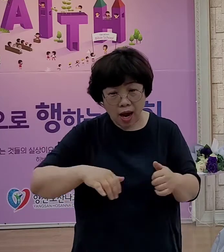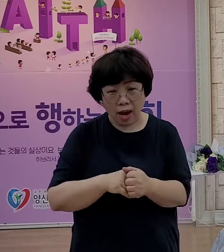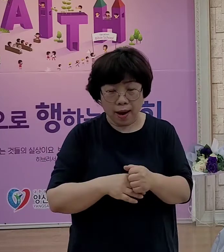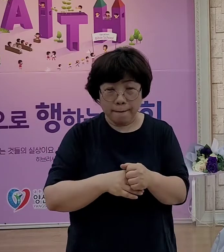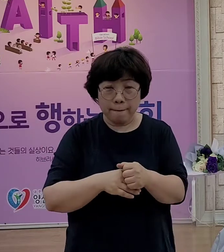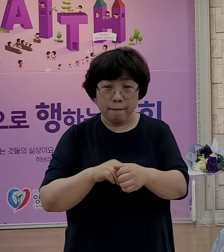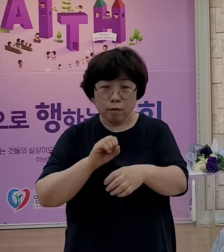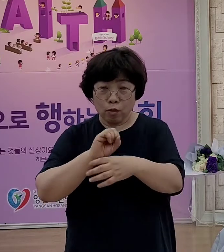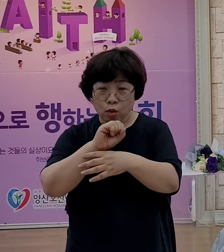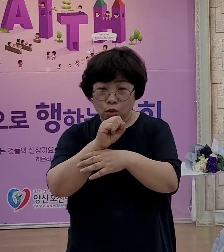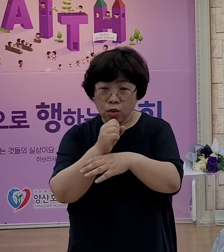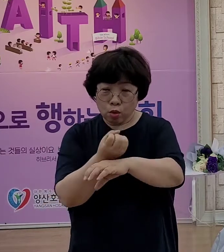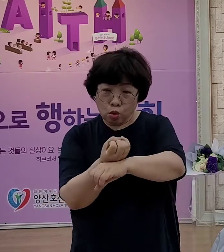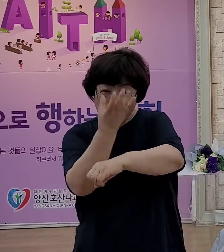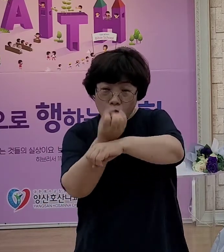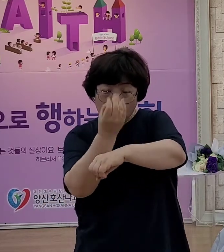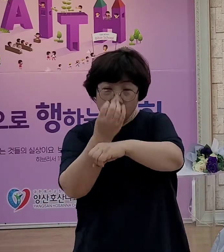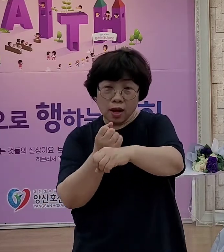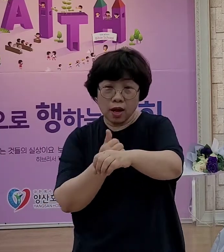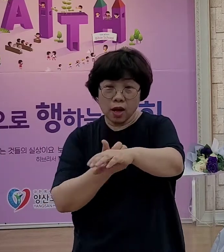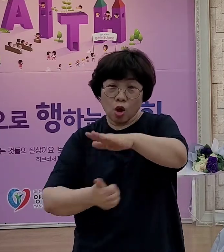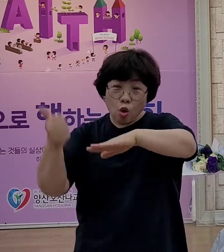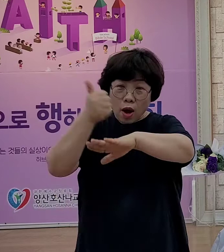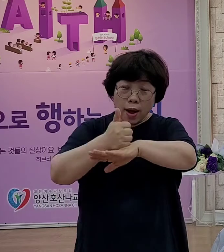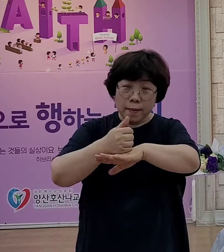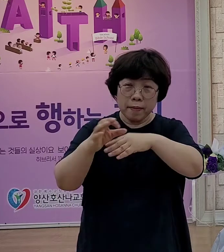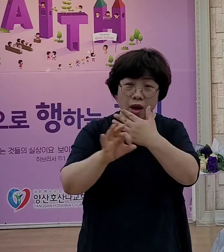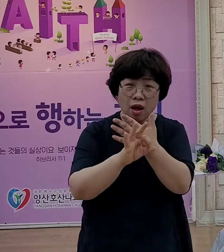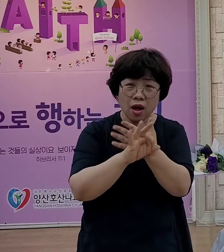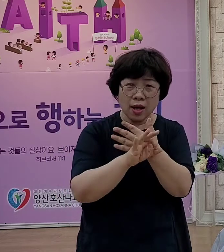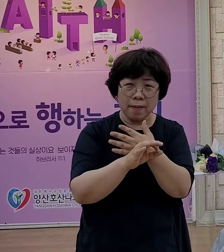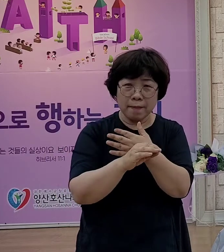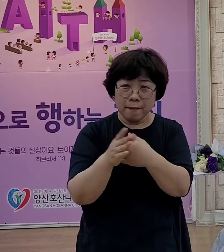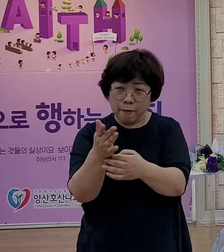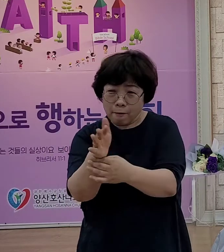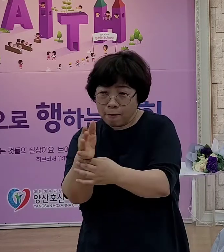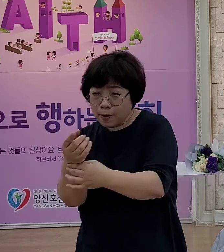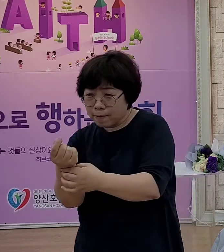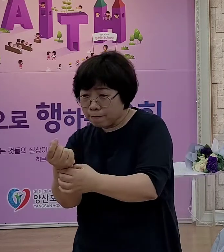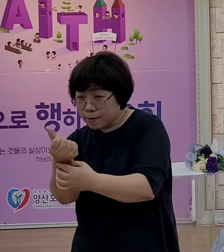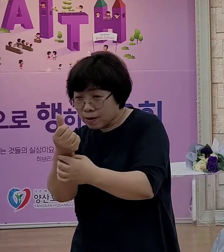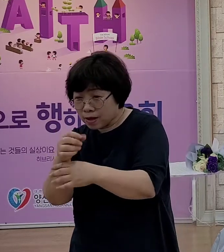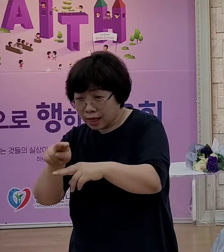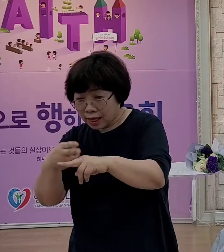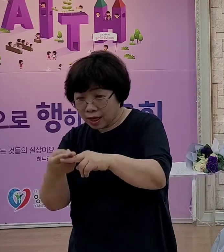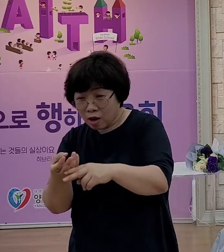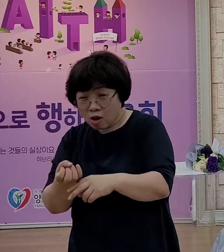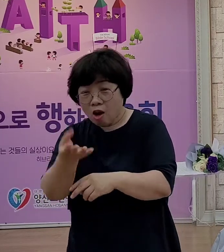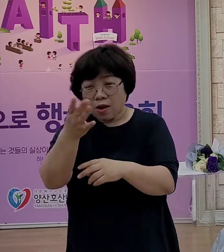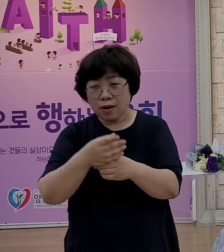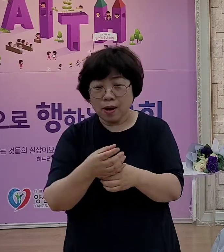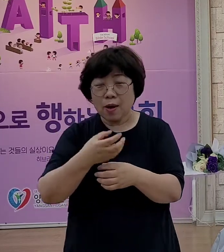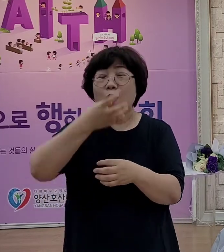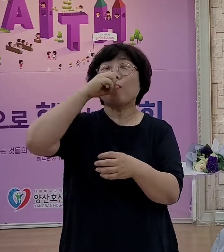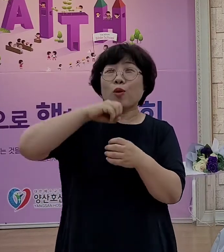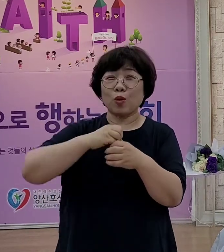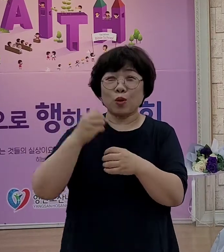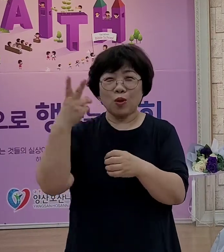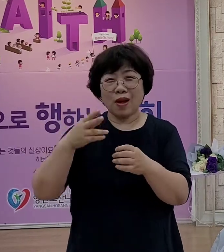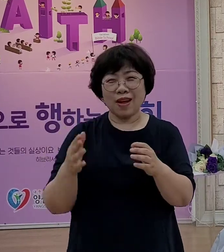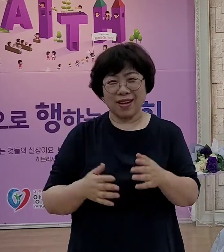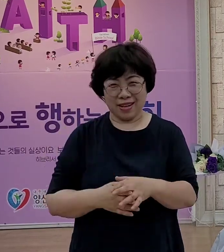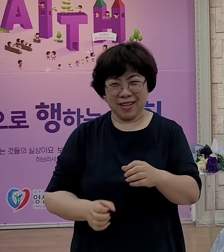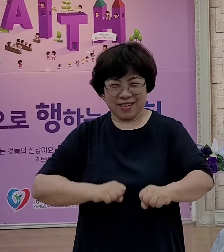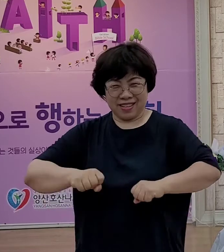돌고래가 뭔가 성공을 딱 하고 오면 잘 보니까 조그만 그 생선 같은 걸 던져주더라고요. 상을 딱 성공하고 나면 상을